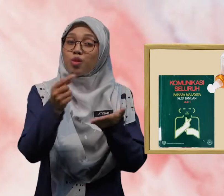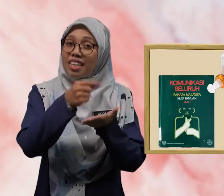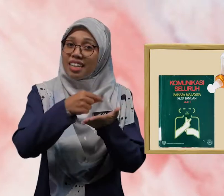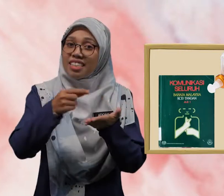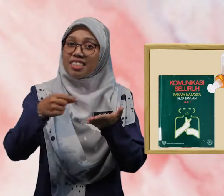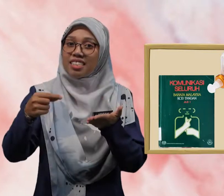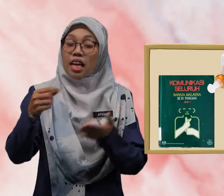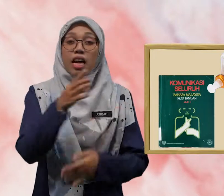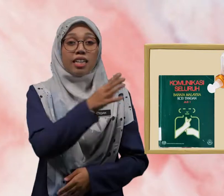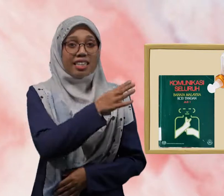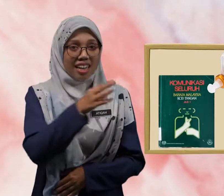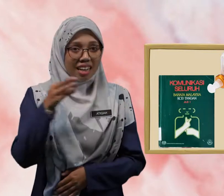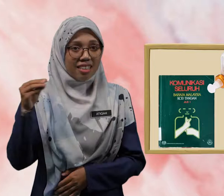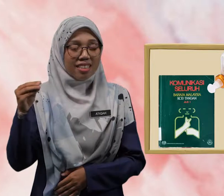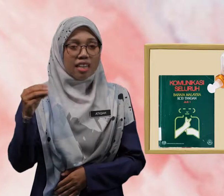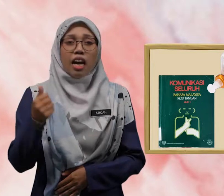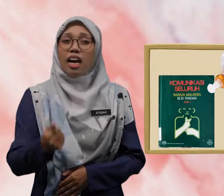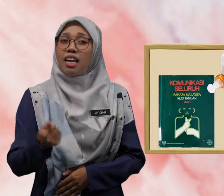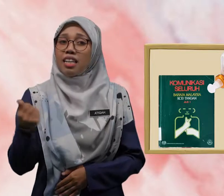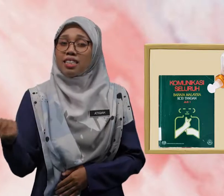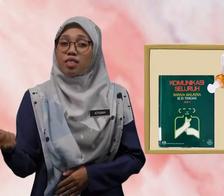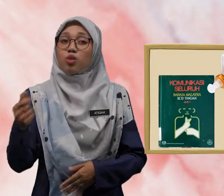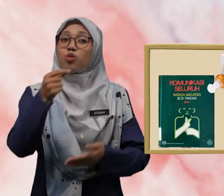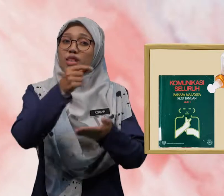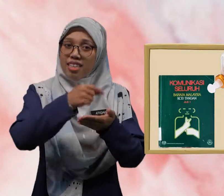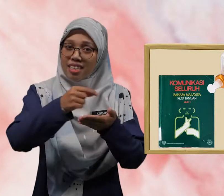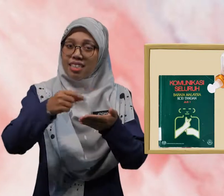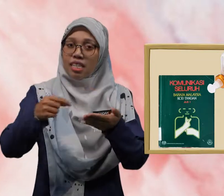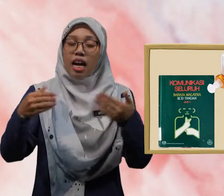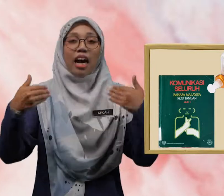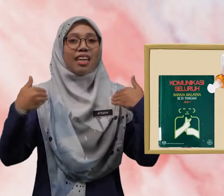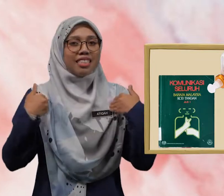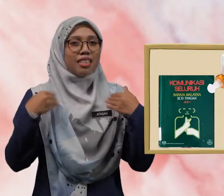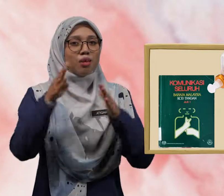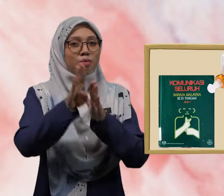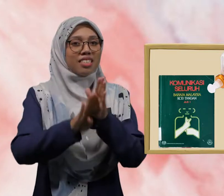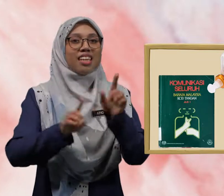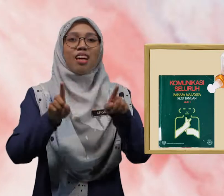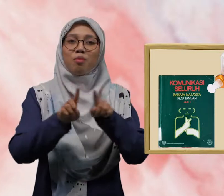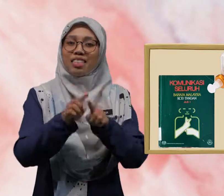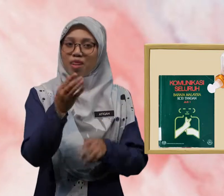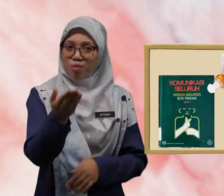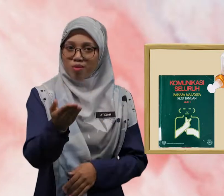tuners die I like tulis Adobe bersama kamu